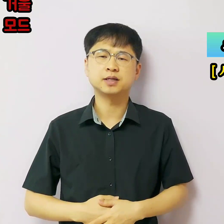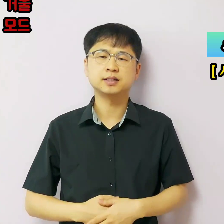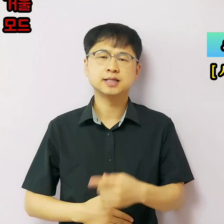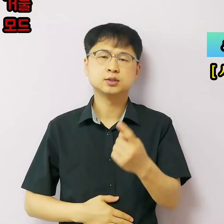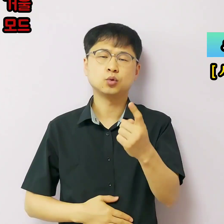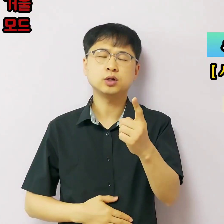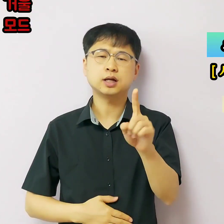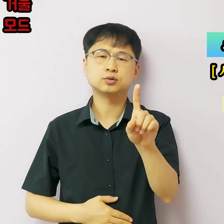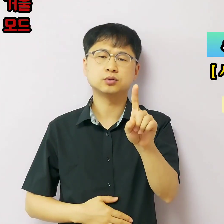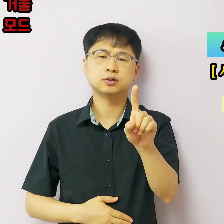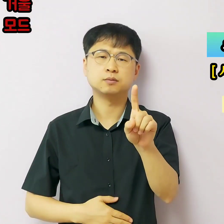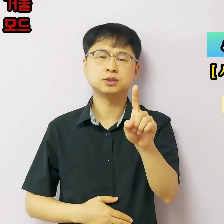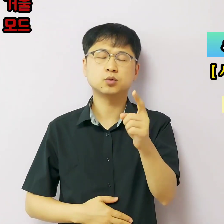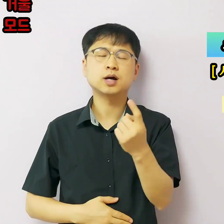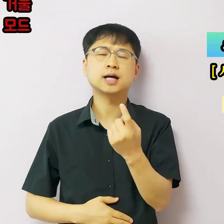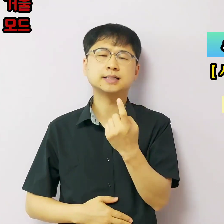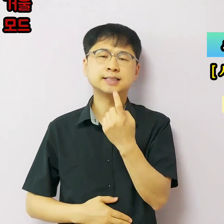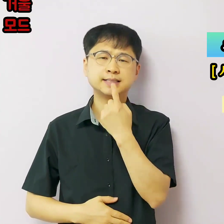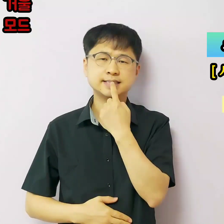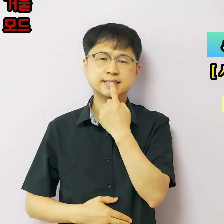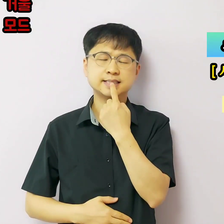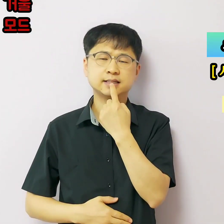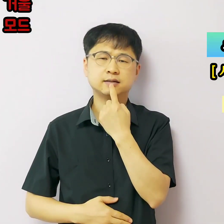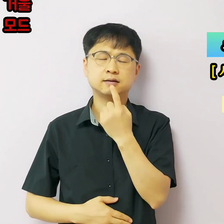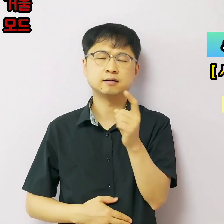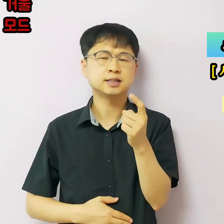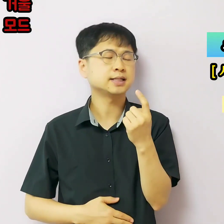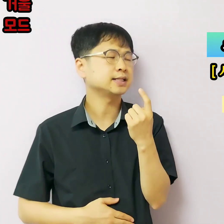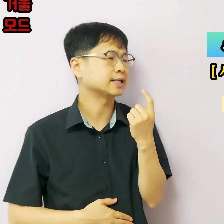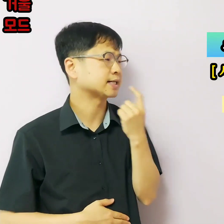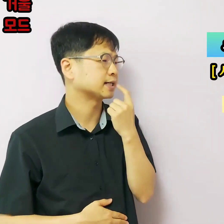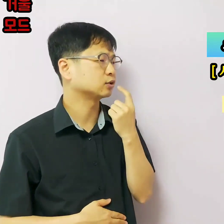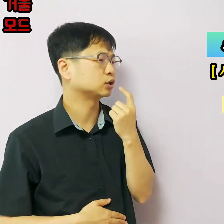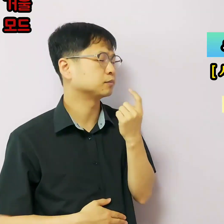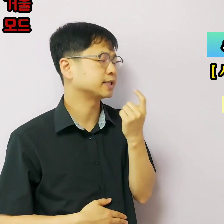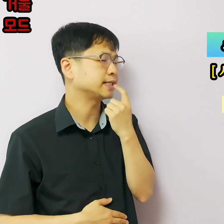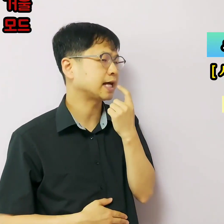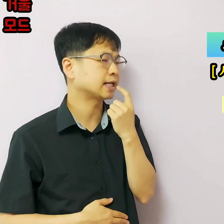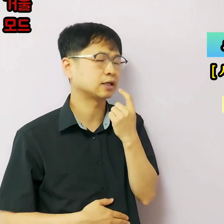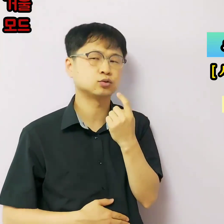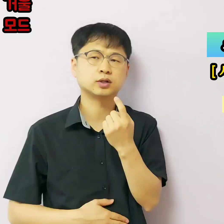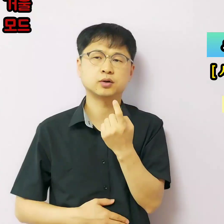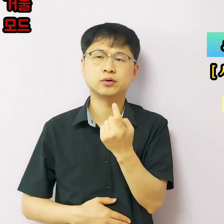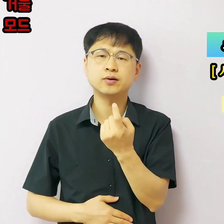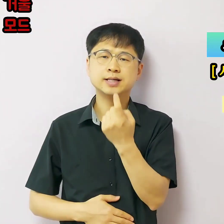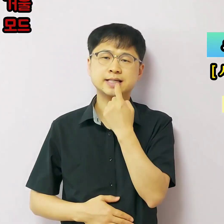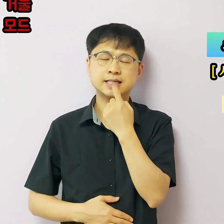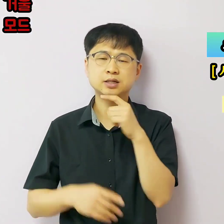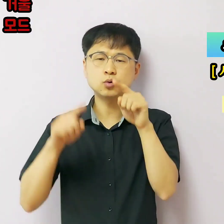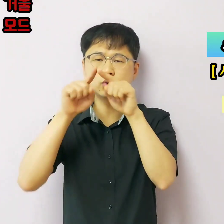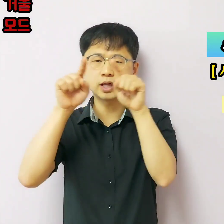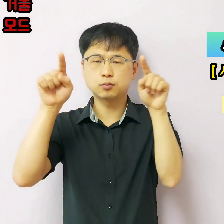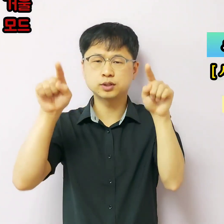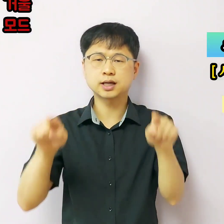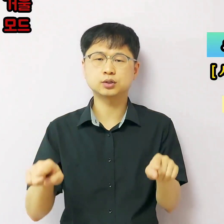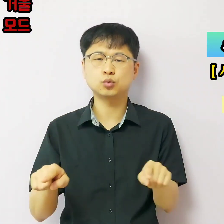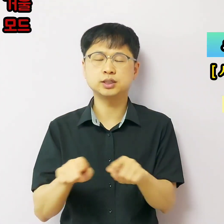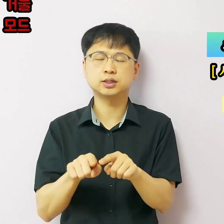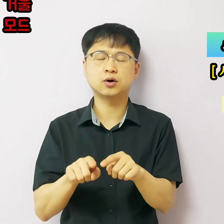담긴. 종이라는 수어는 검지손가락을 이를 향해 가르쳐 주시면 희다라는 수어가 되고요. 희고 네모난 게